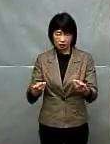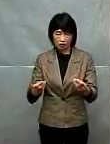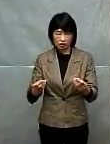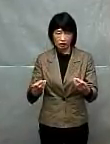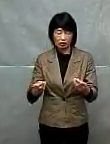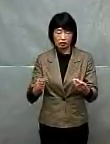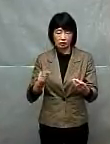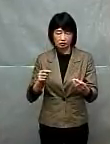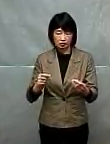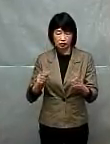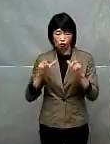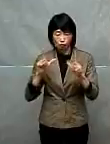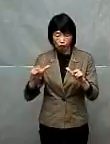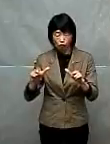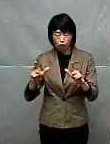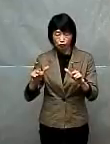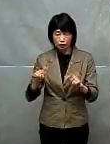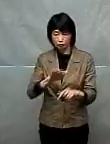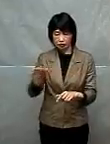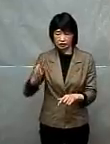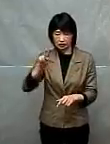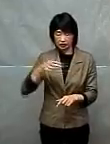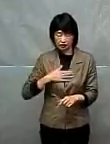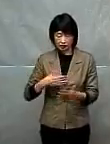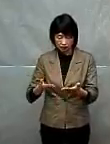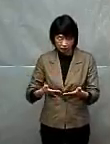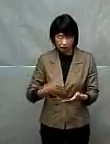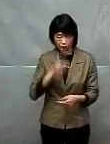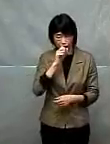をいただければなと思っております。